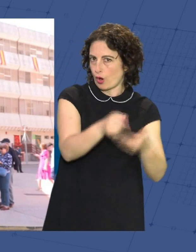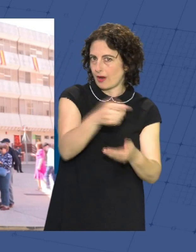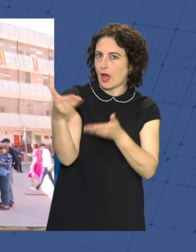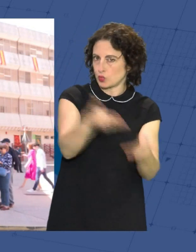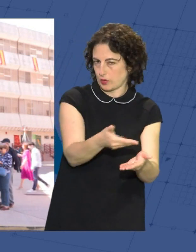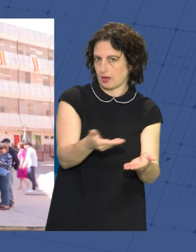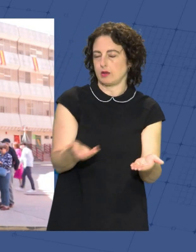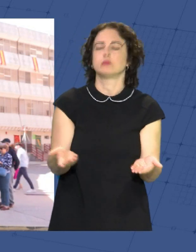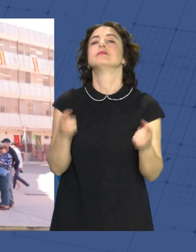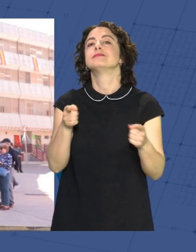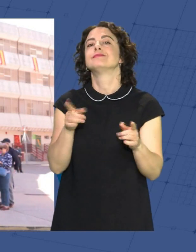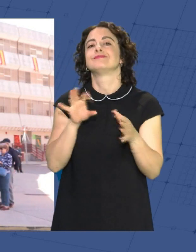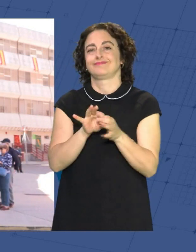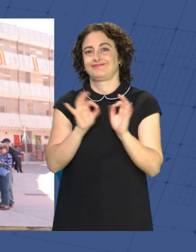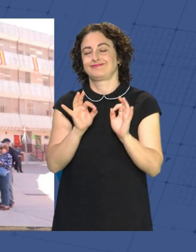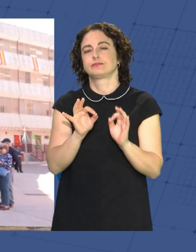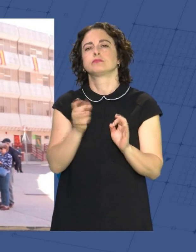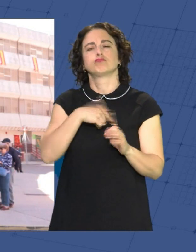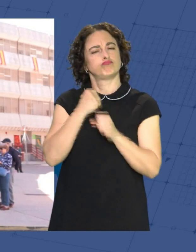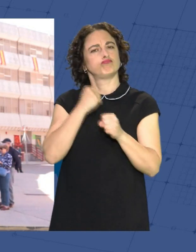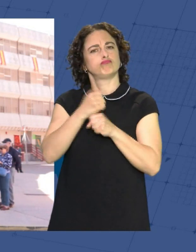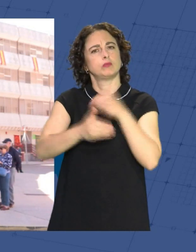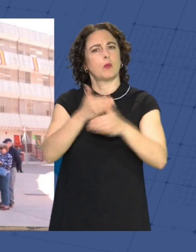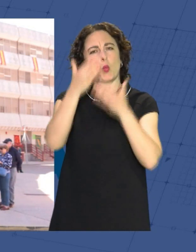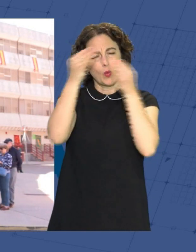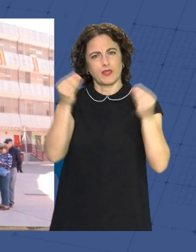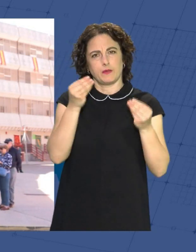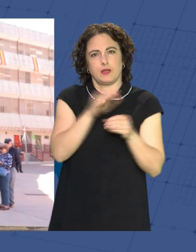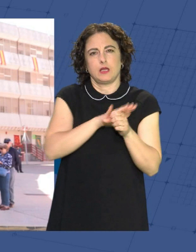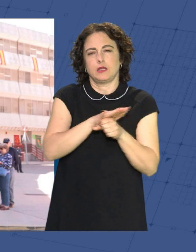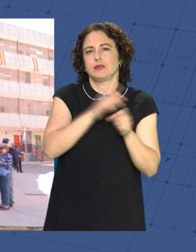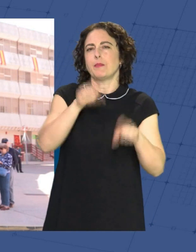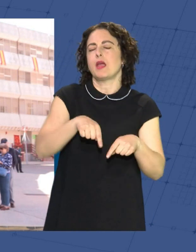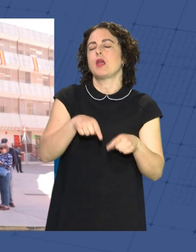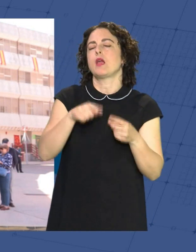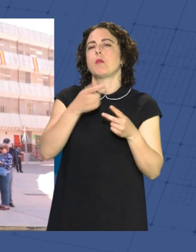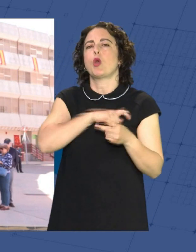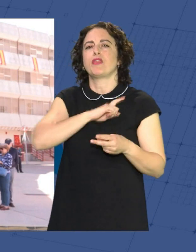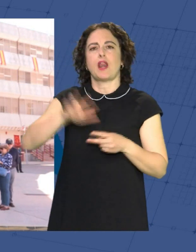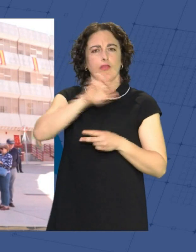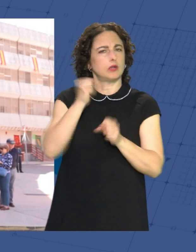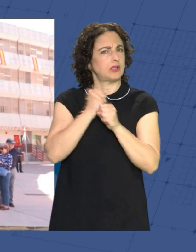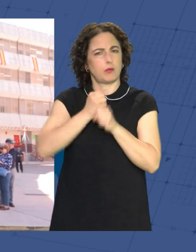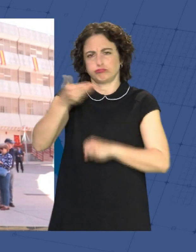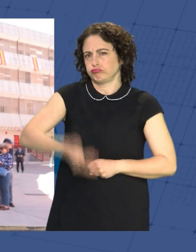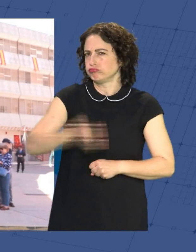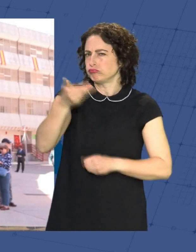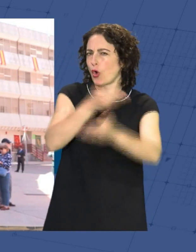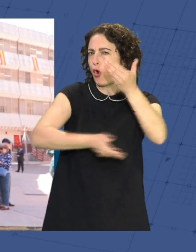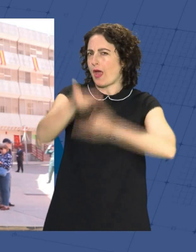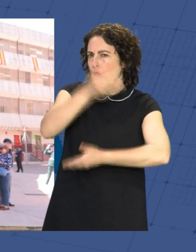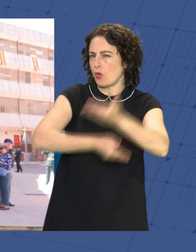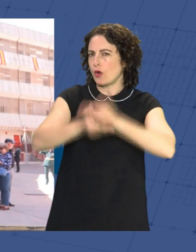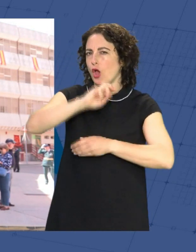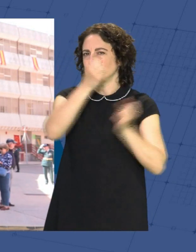logística. En ese sentido, estamos trabajando, la Guardia Civil y la Policía Nacional están realizando una labor importantísima en colaboración con otras